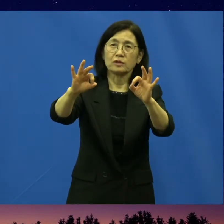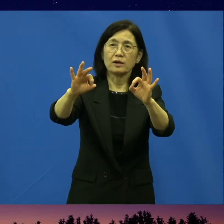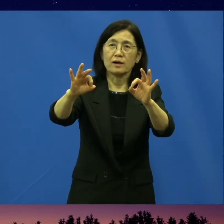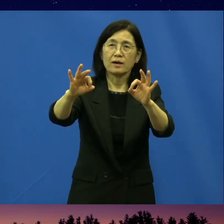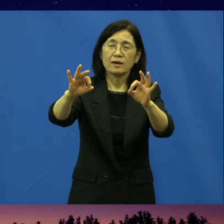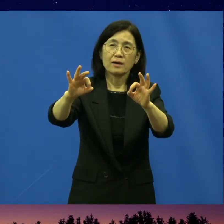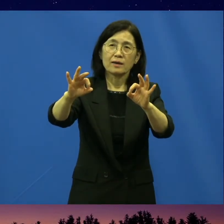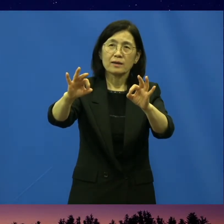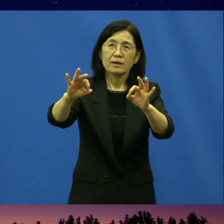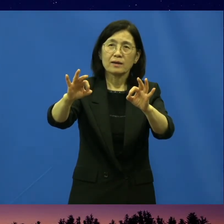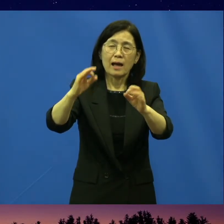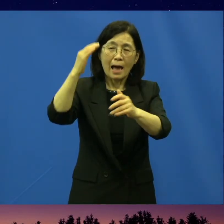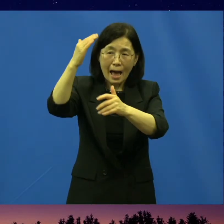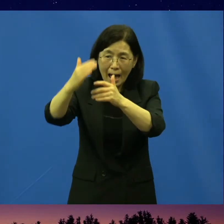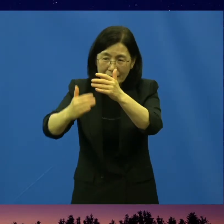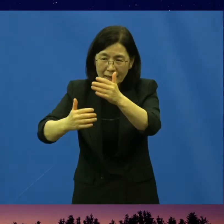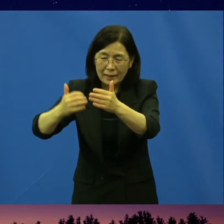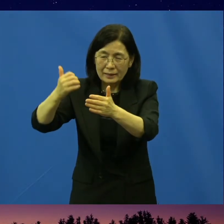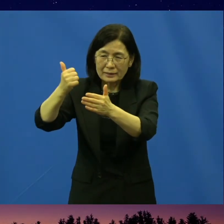두려워하지 마라.